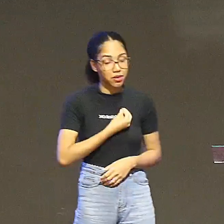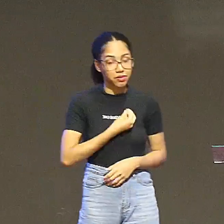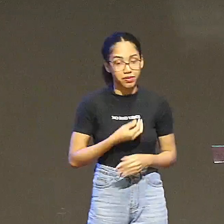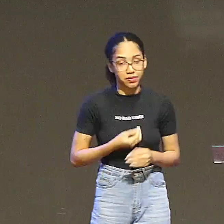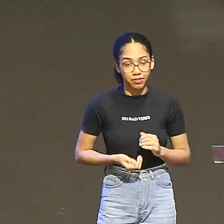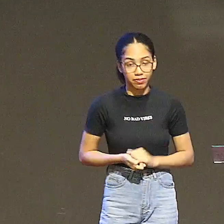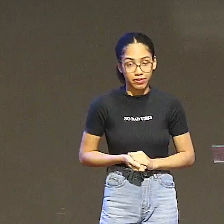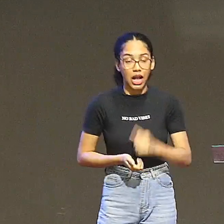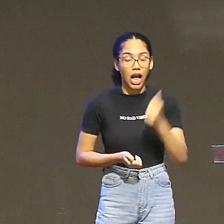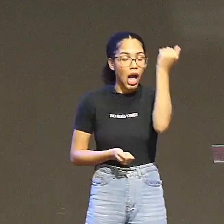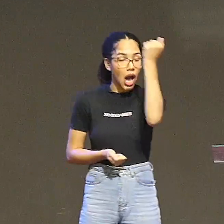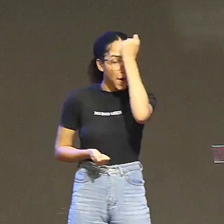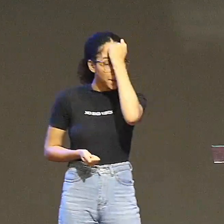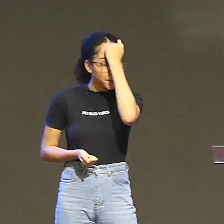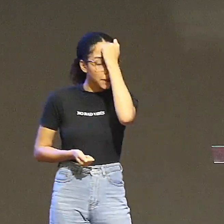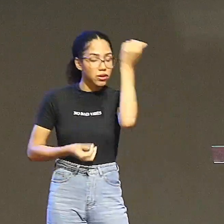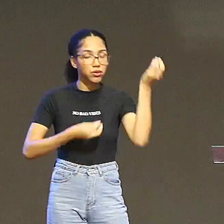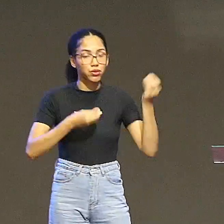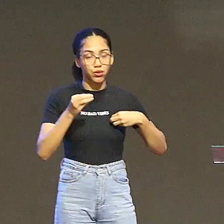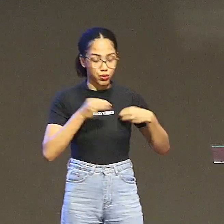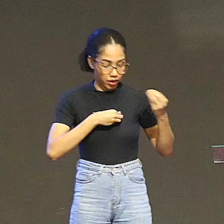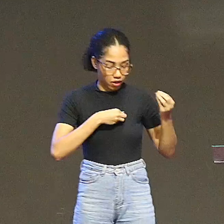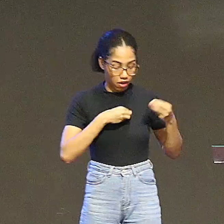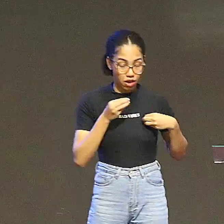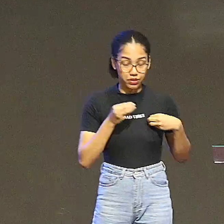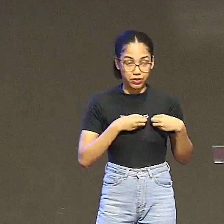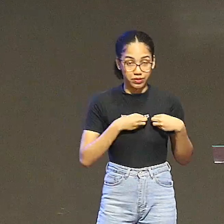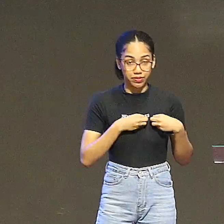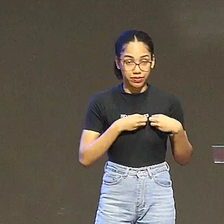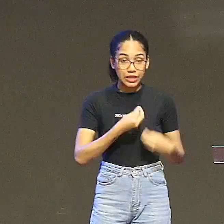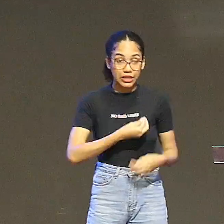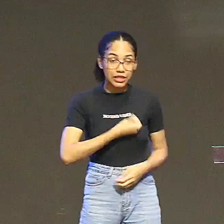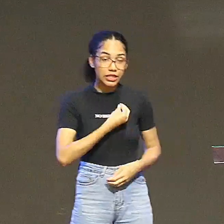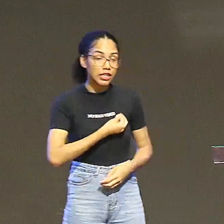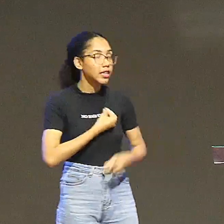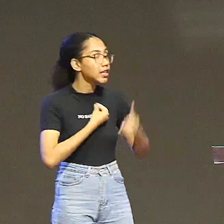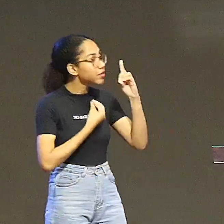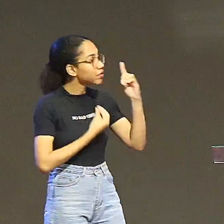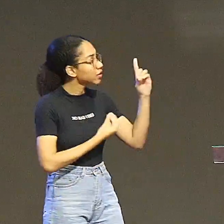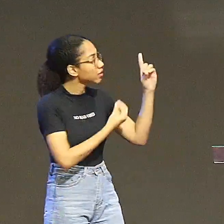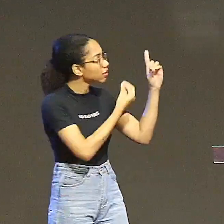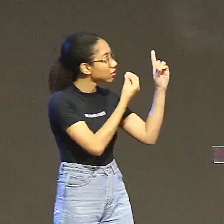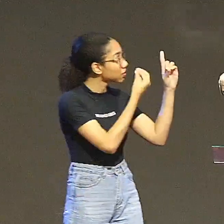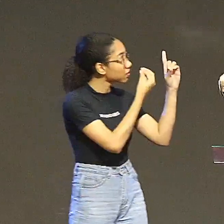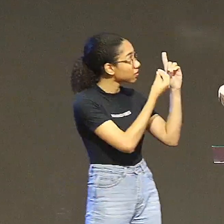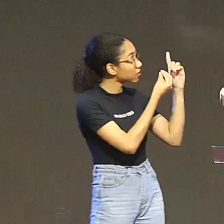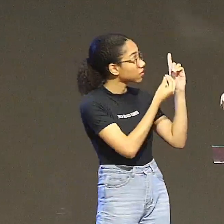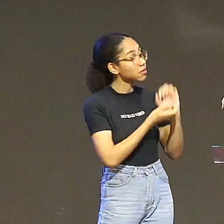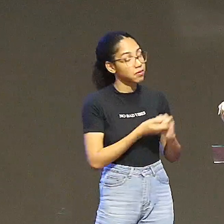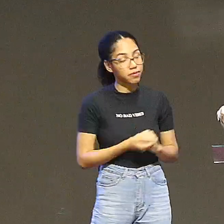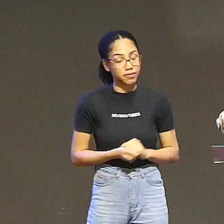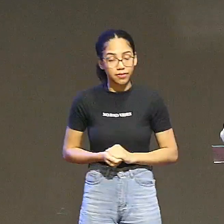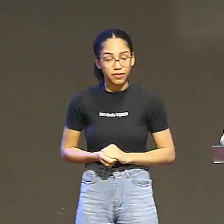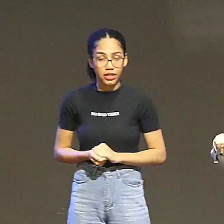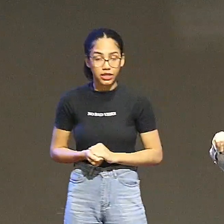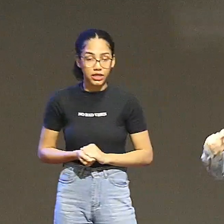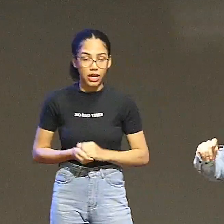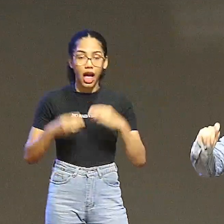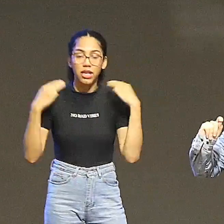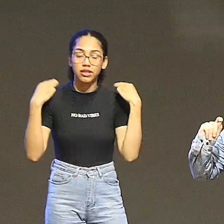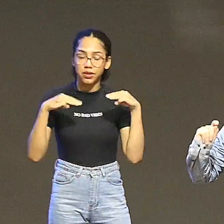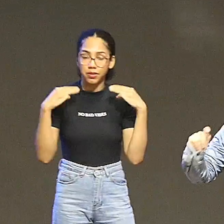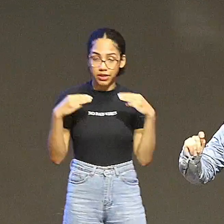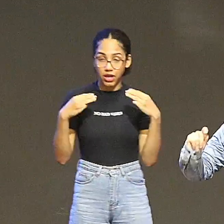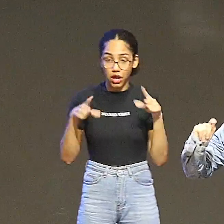arrependa-se dos seus pecados Entrega a sua vida para Jesus e ao mesmo tempo Essa mensagem é para